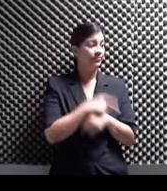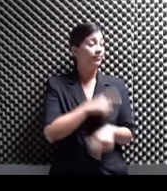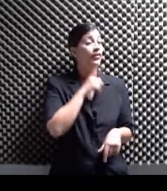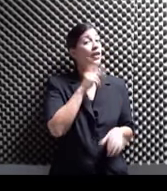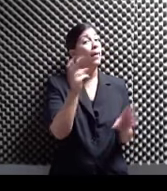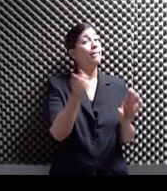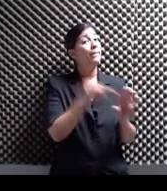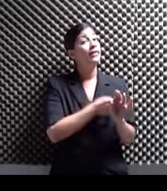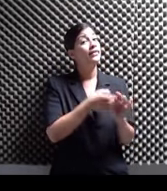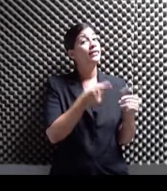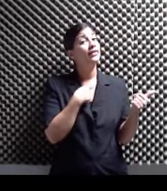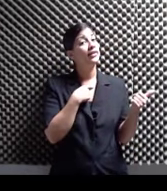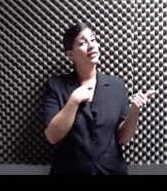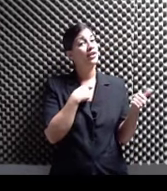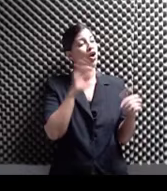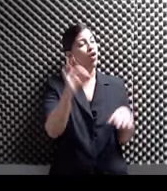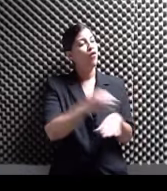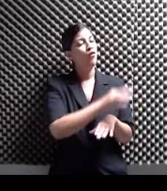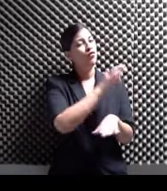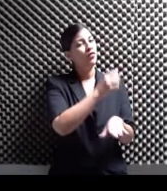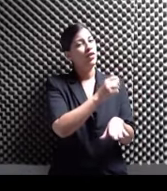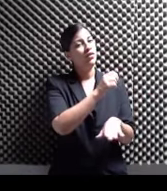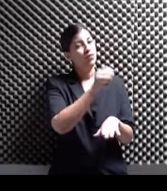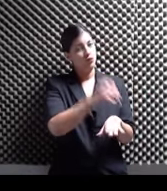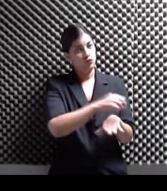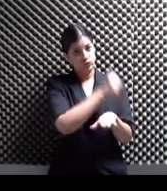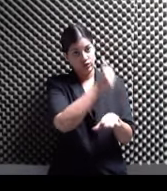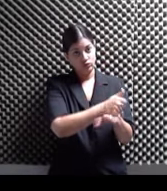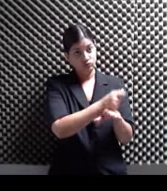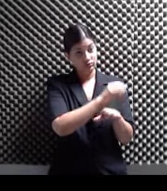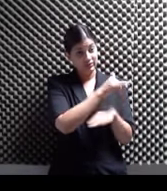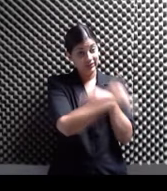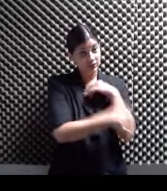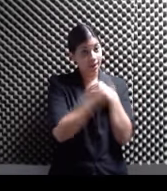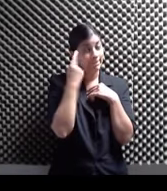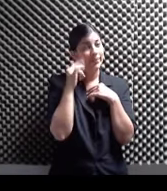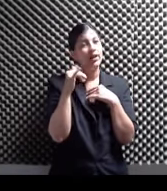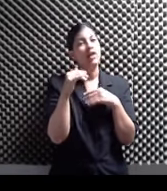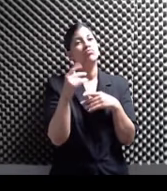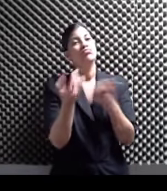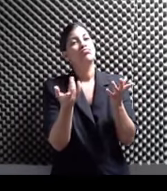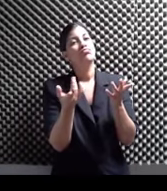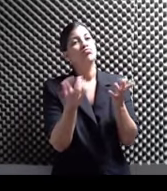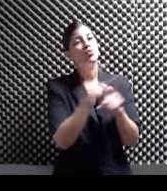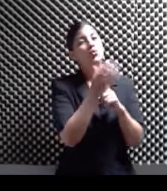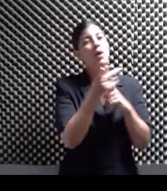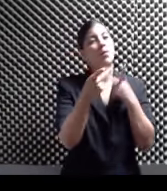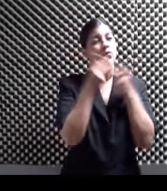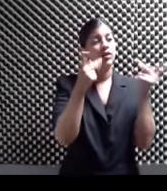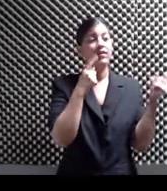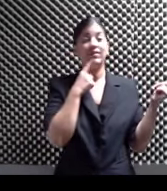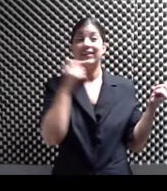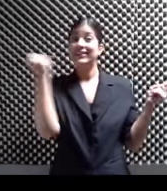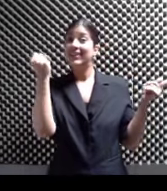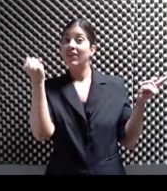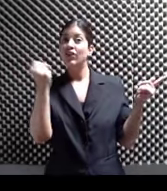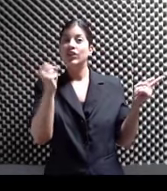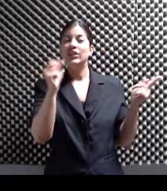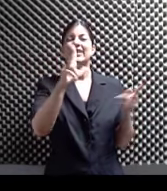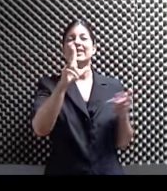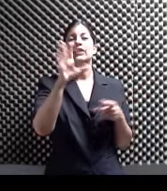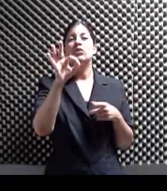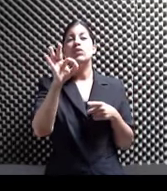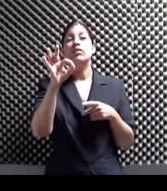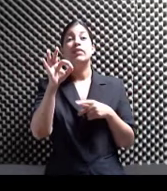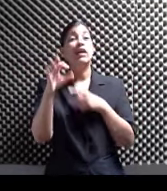lo que tenemos en el archivo de la Fundación Nacional para la Cultura Popular. Y el sábado tenemos Noche de Peña con los 39 años del grupo